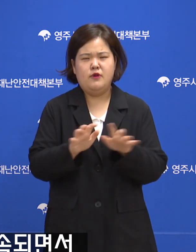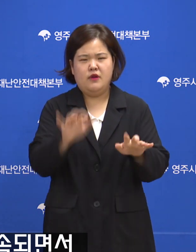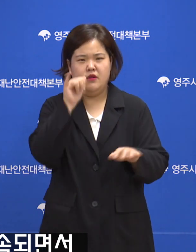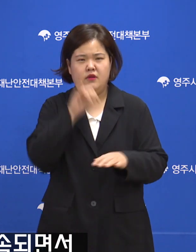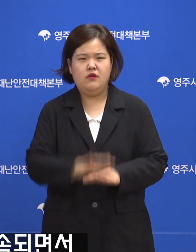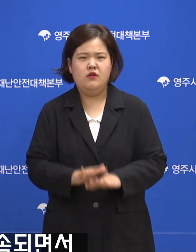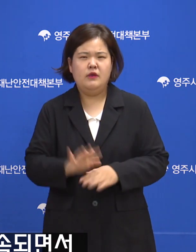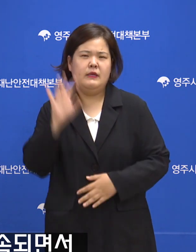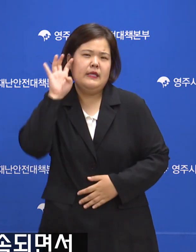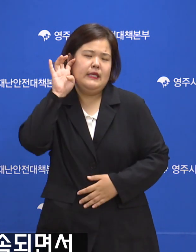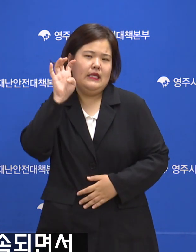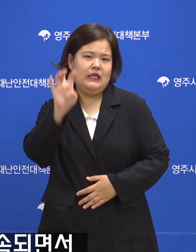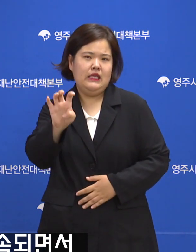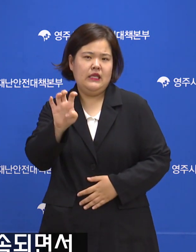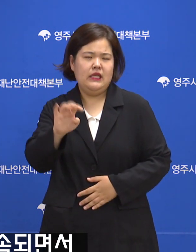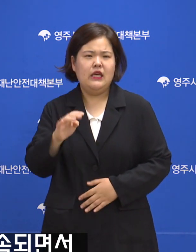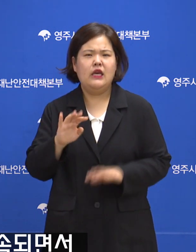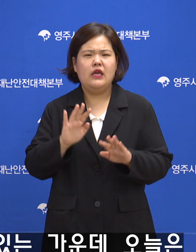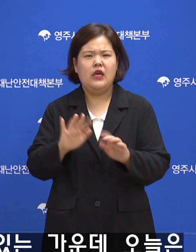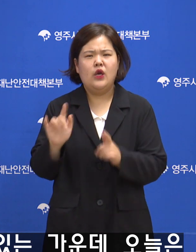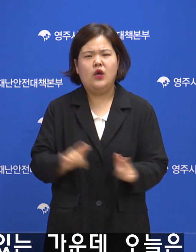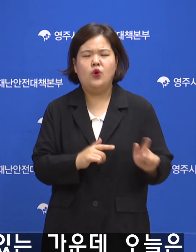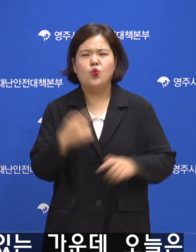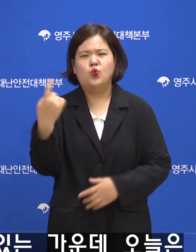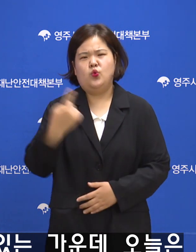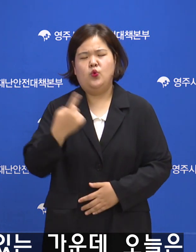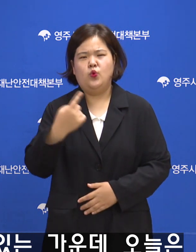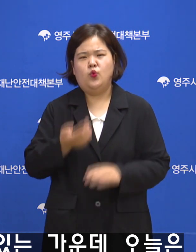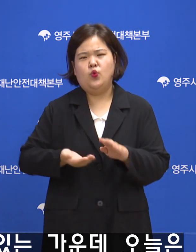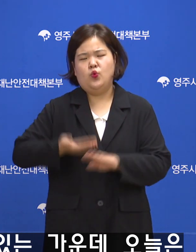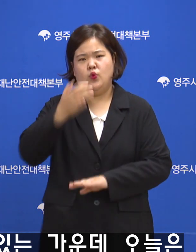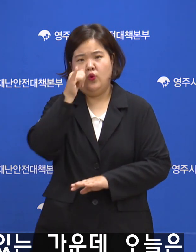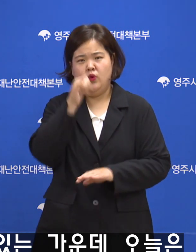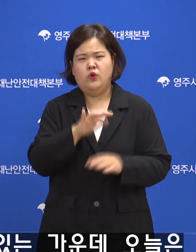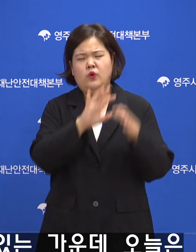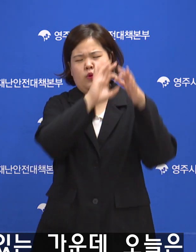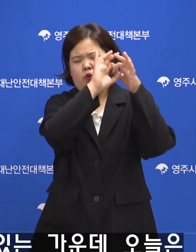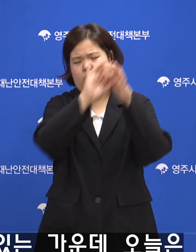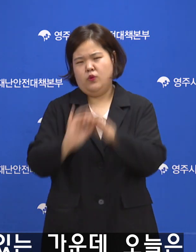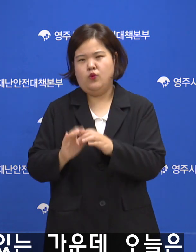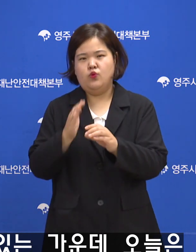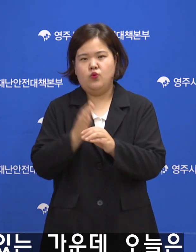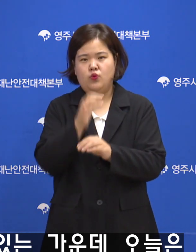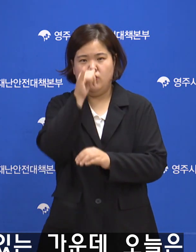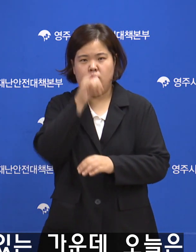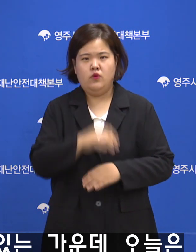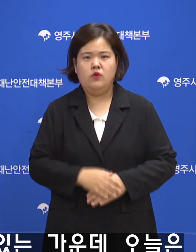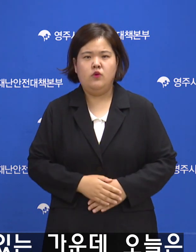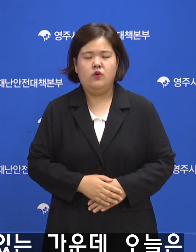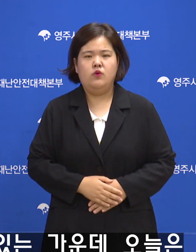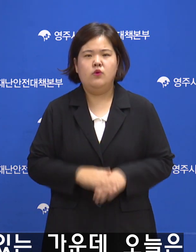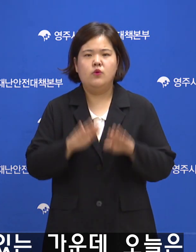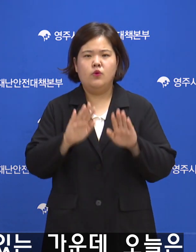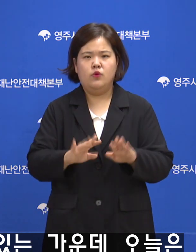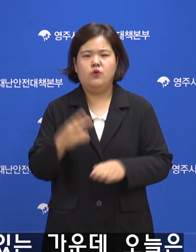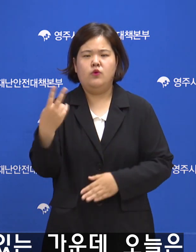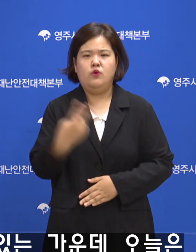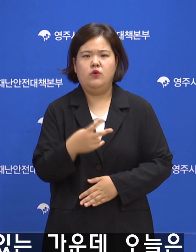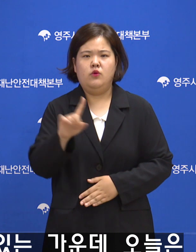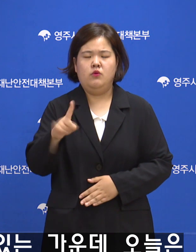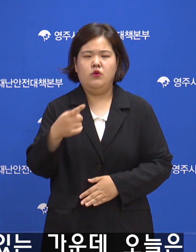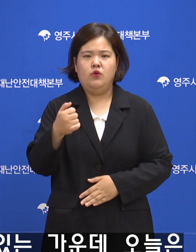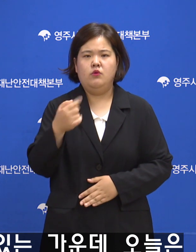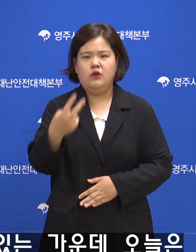넘게 하루 1,000명을 웃도는 네 자리 숫자의 확진자가 발생하고 있는 가운데 오늘은